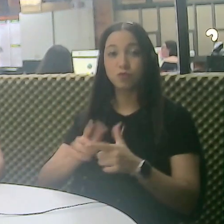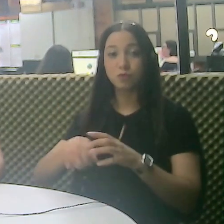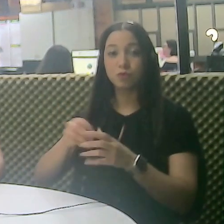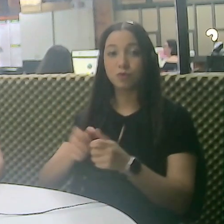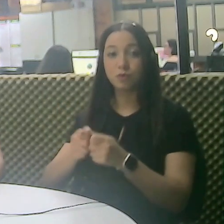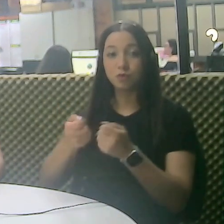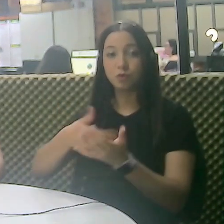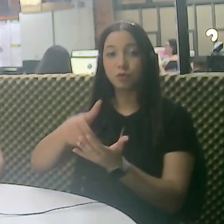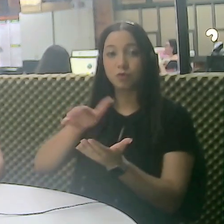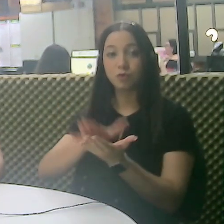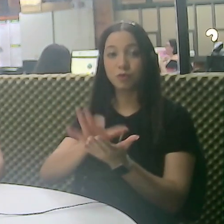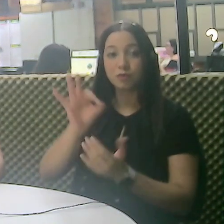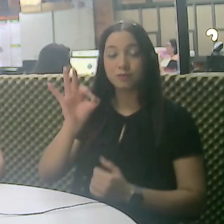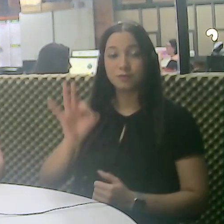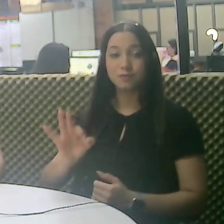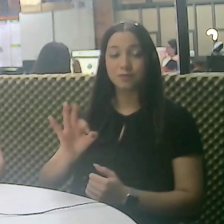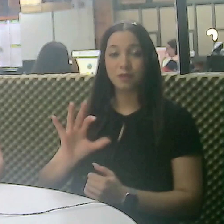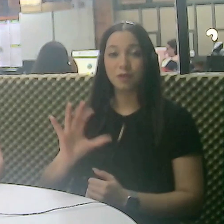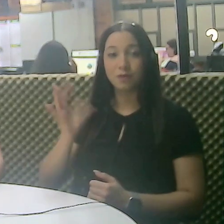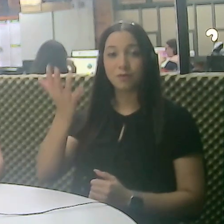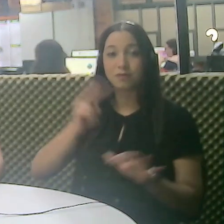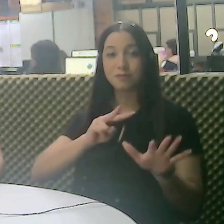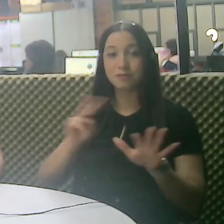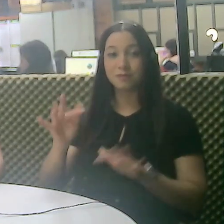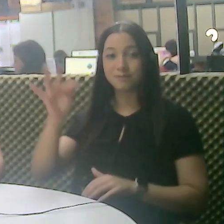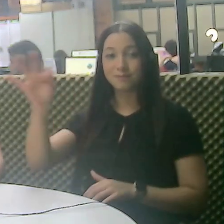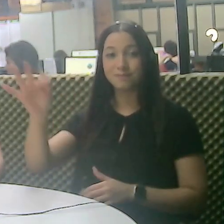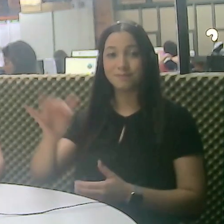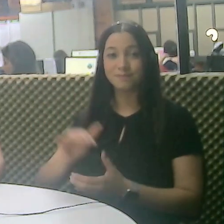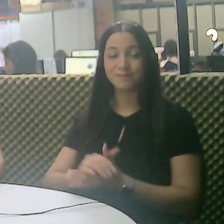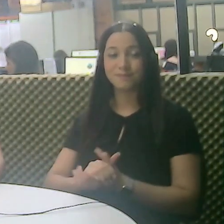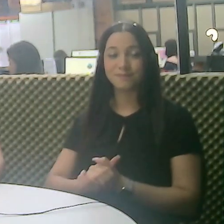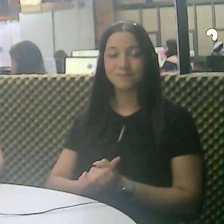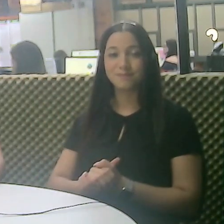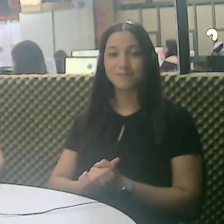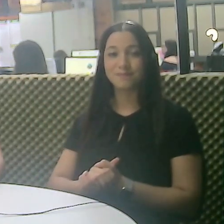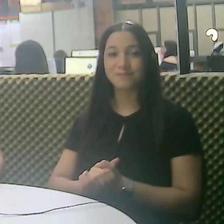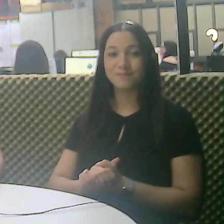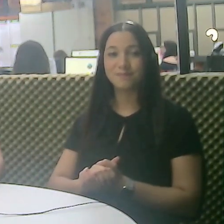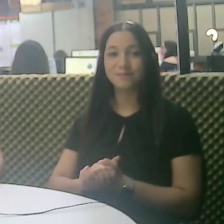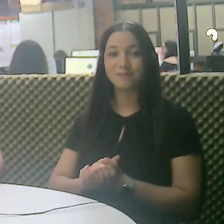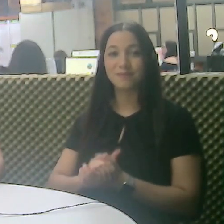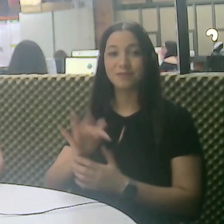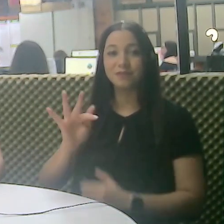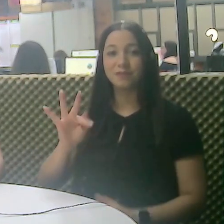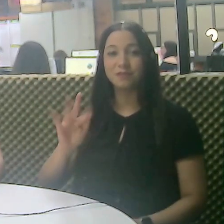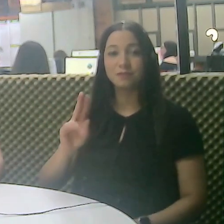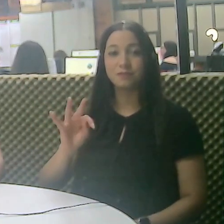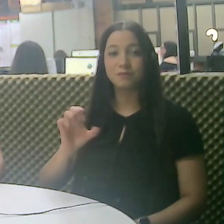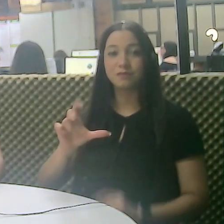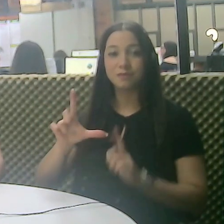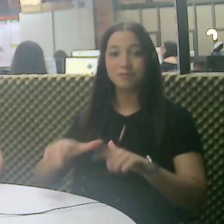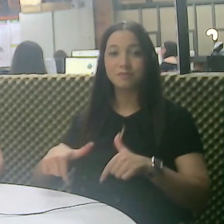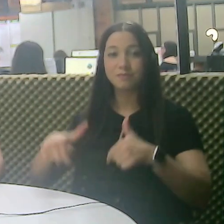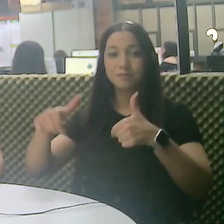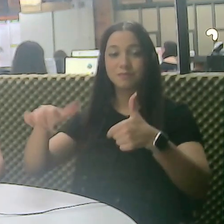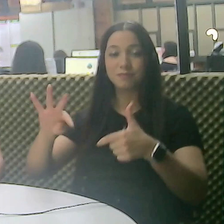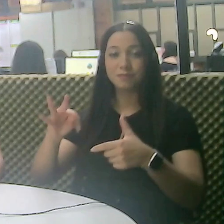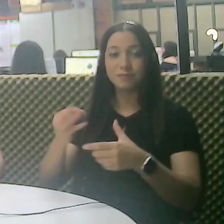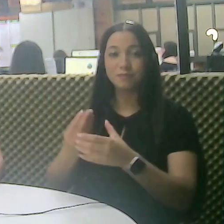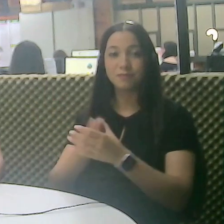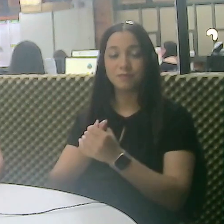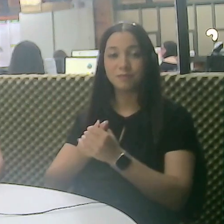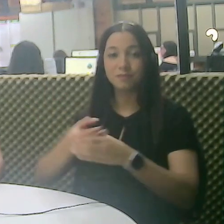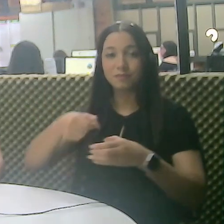programa Nota Certa acontecem a partir da próxima semana. E ainda, Futel promove ação de inclusão através